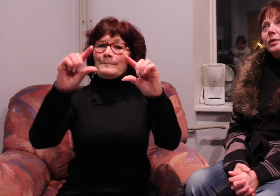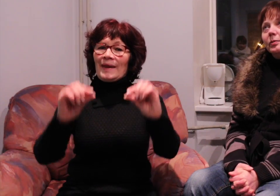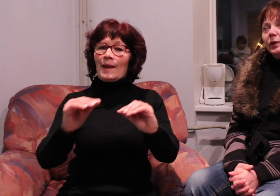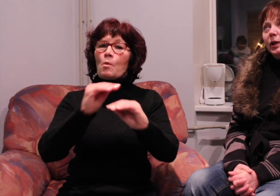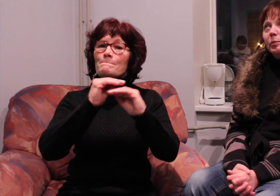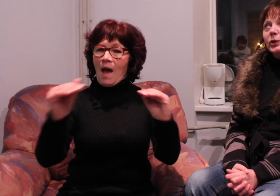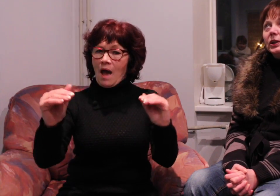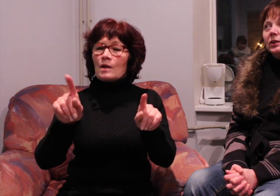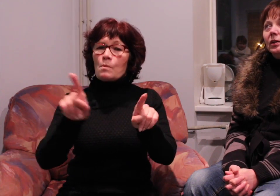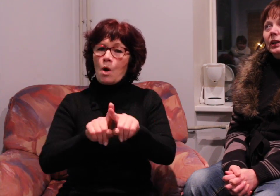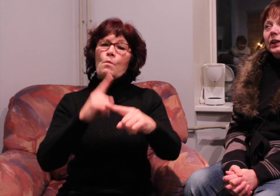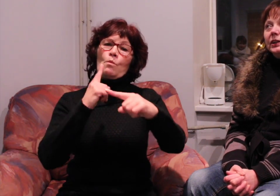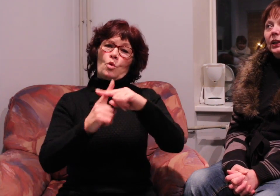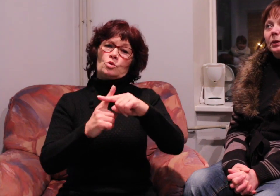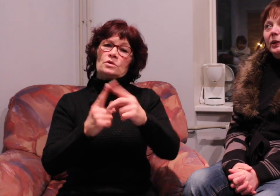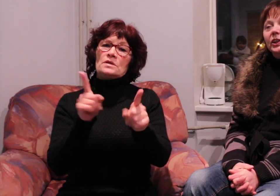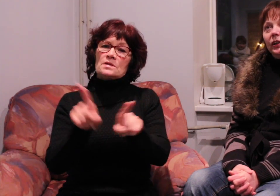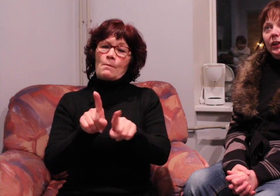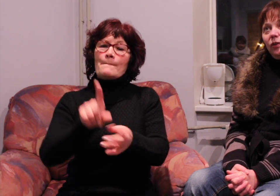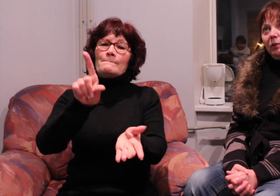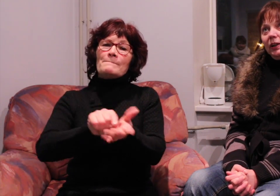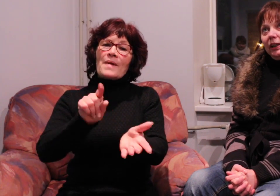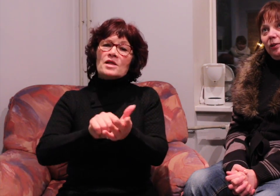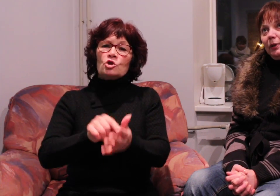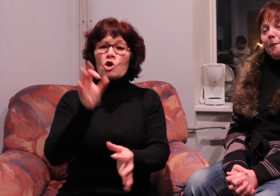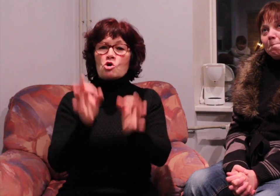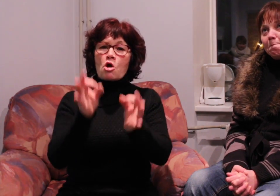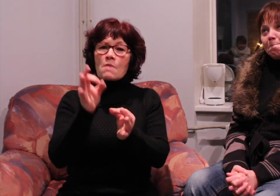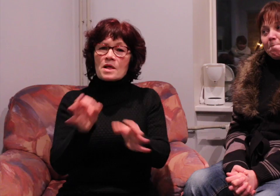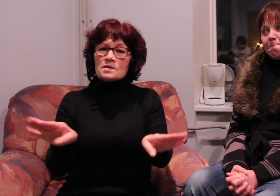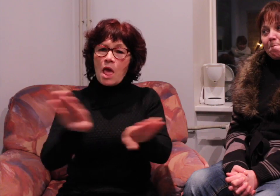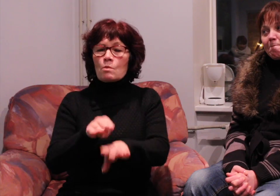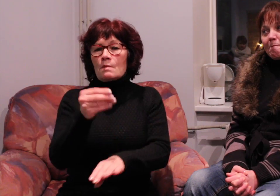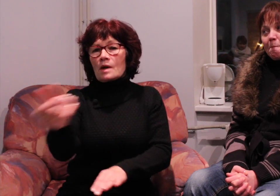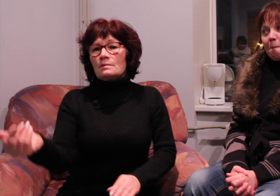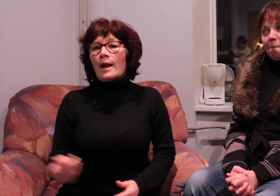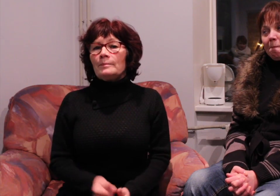miinimummäär ja pluss siis ka kindlasti pensionite normaliseerumine. Haridus- ja